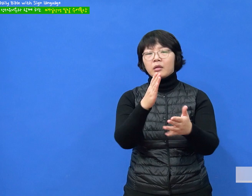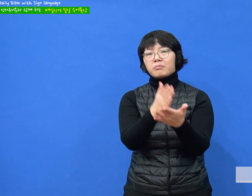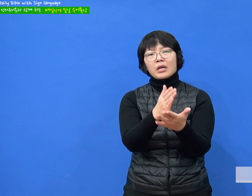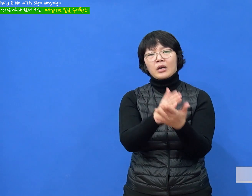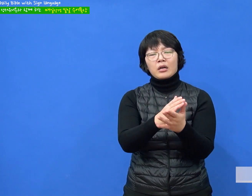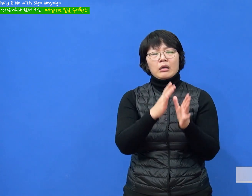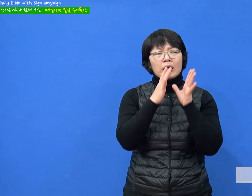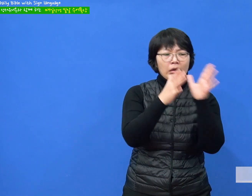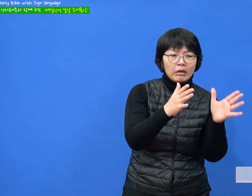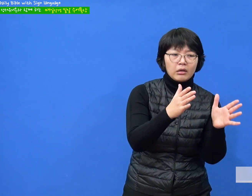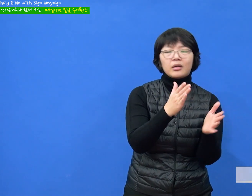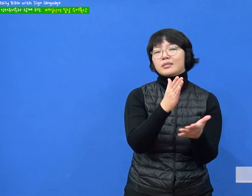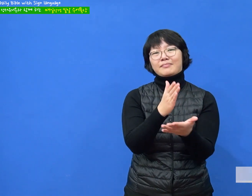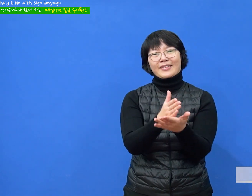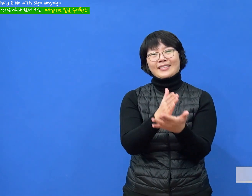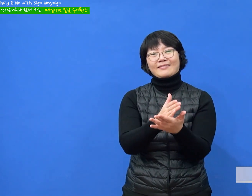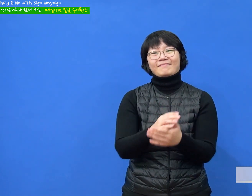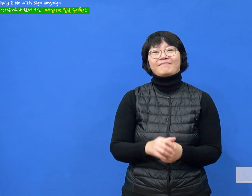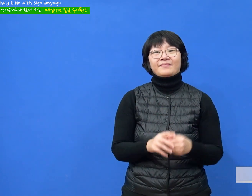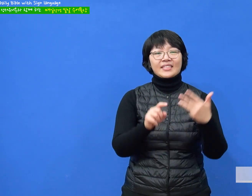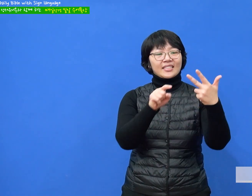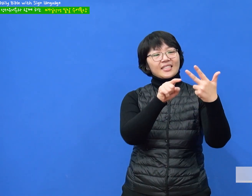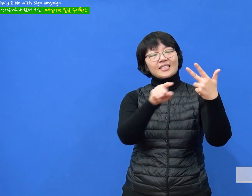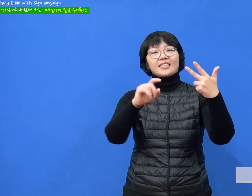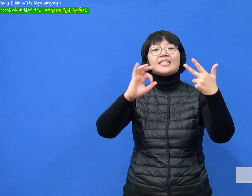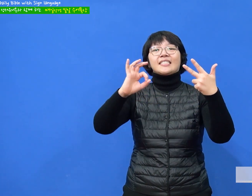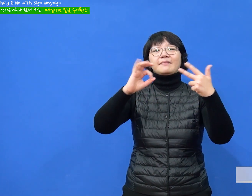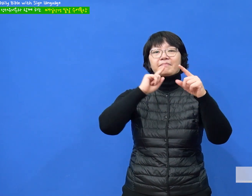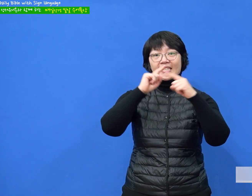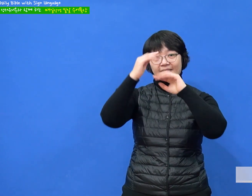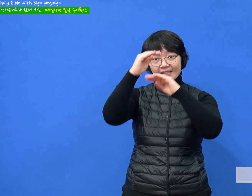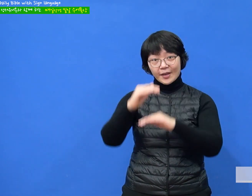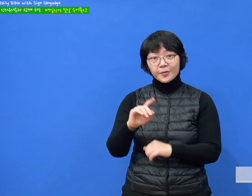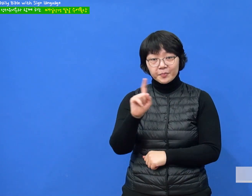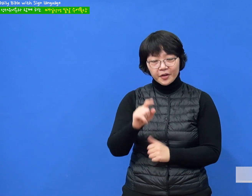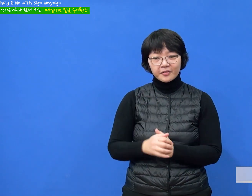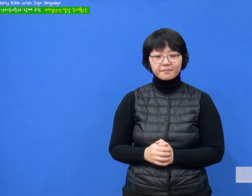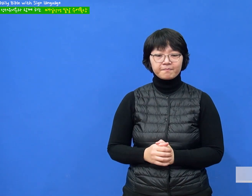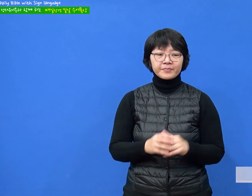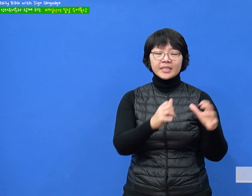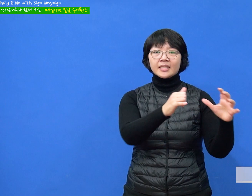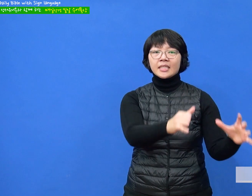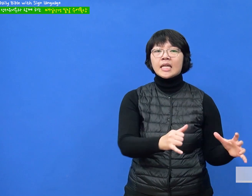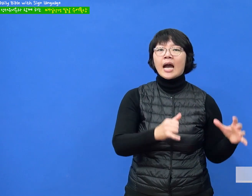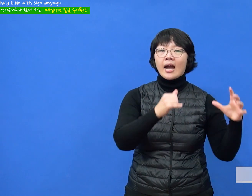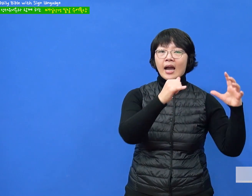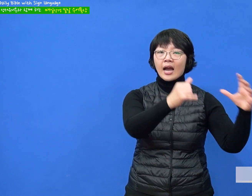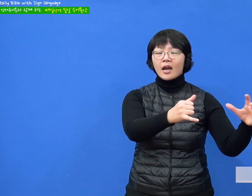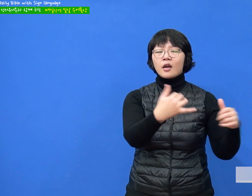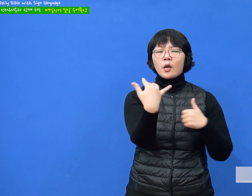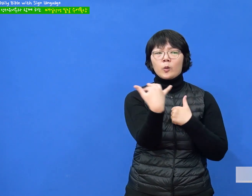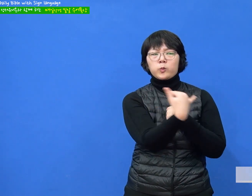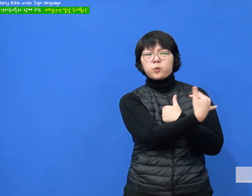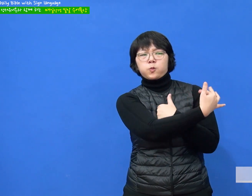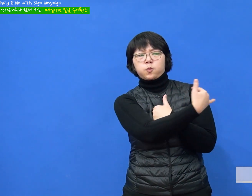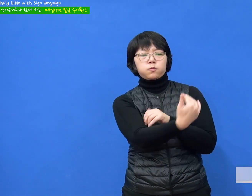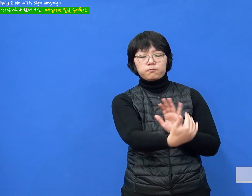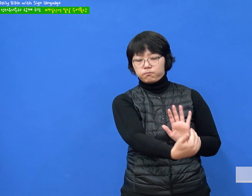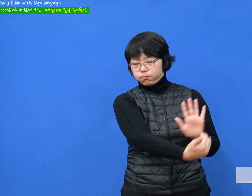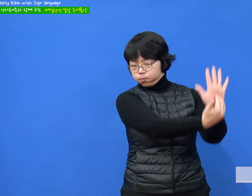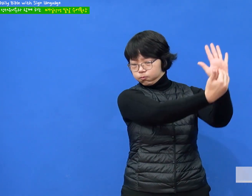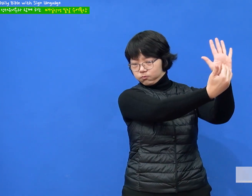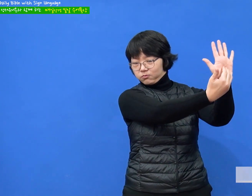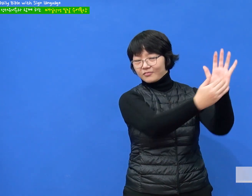때문입니다. 이어 7절부터 10절은 더 이상 세상에 미혹되지 않는 성도들에게